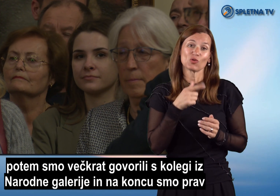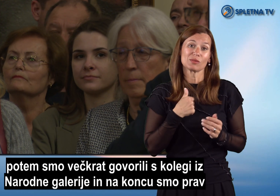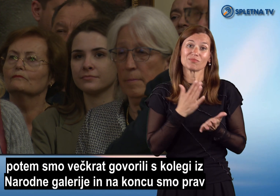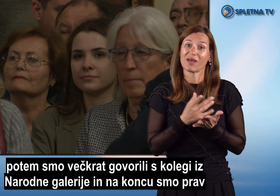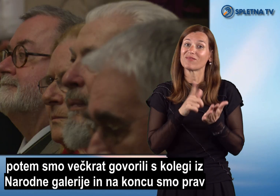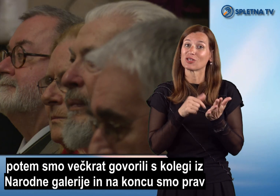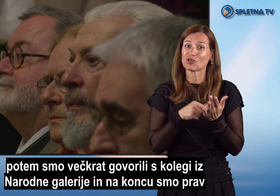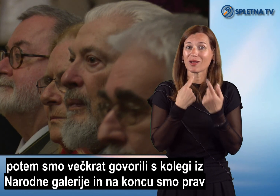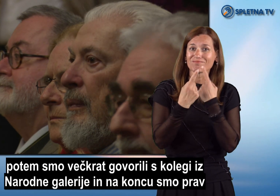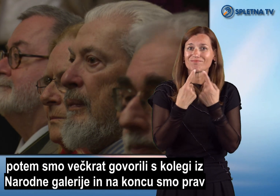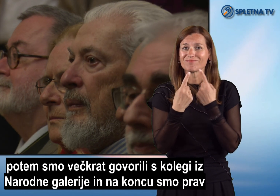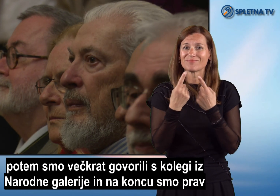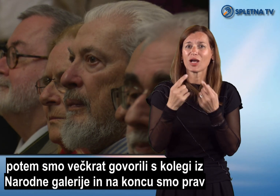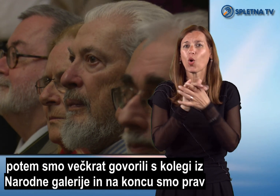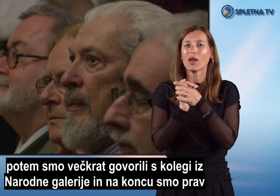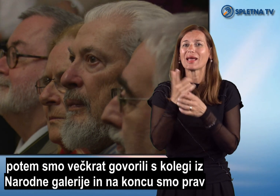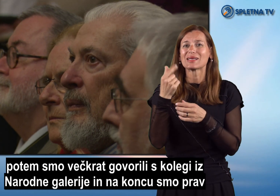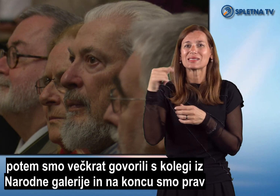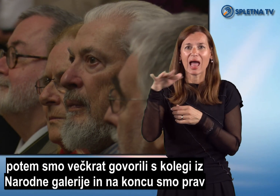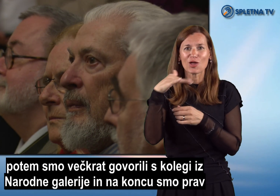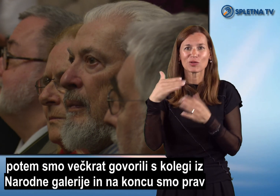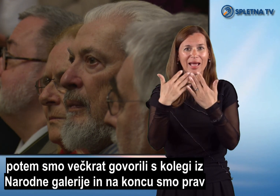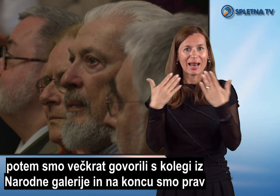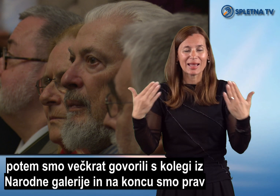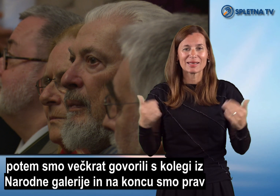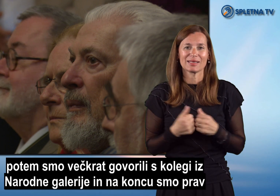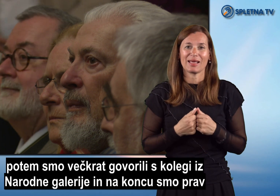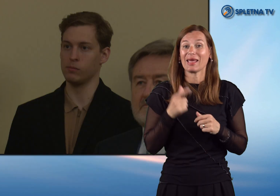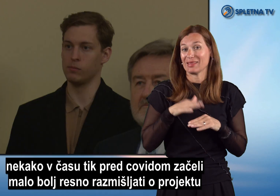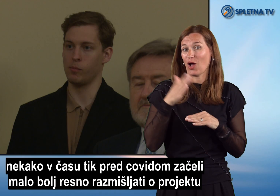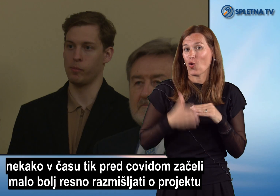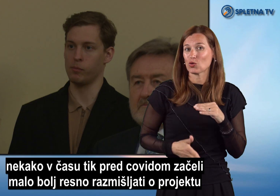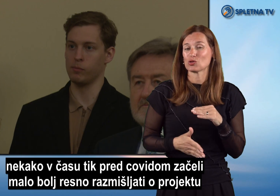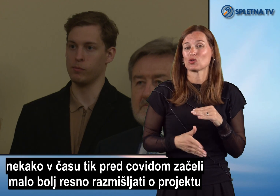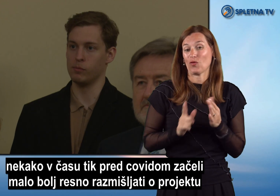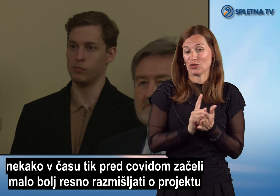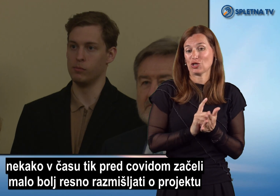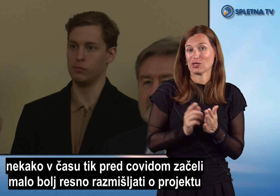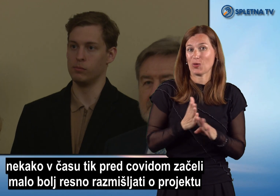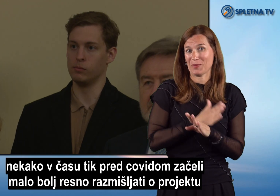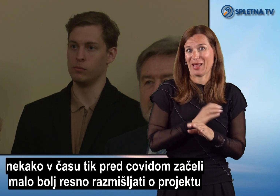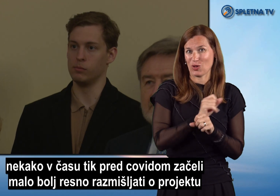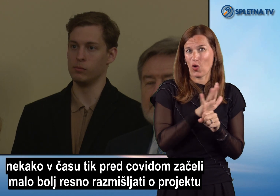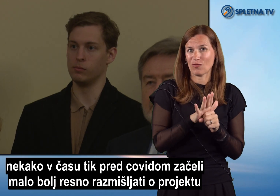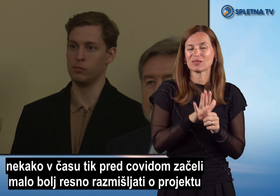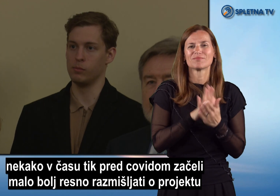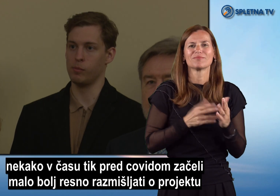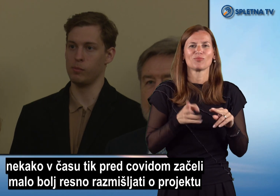večkrat govorili z kolegi iz Narodne galerije in na koncu smo prav nekako v času tik pred covidom